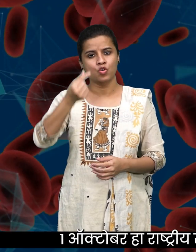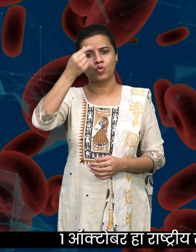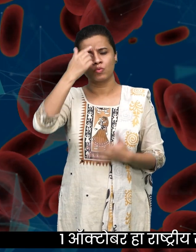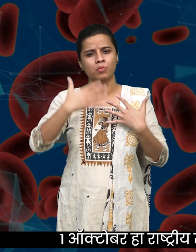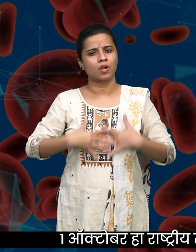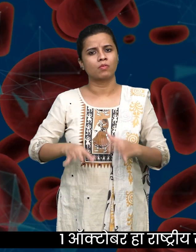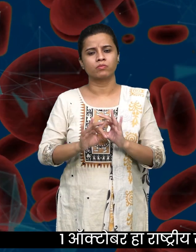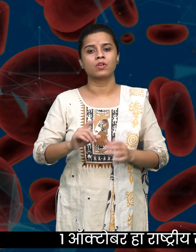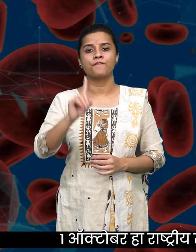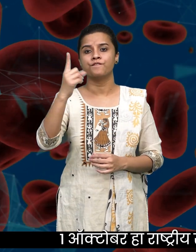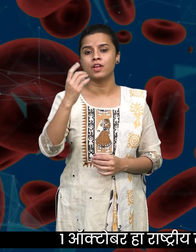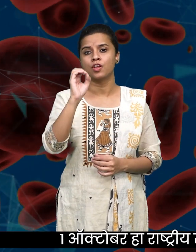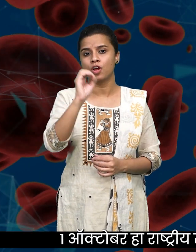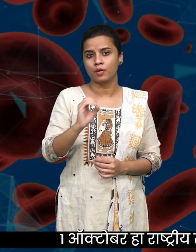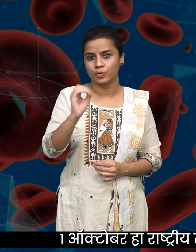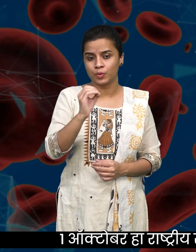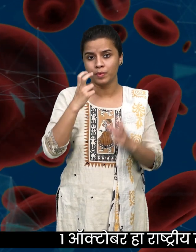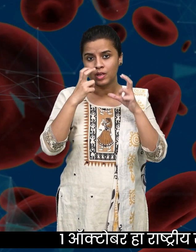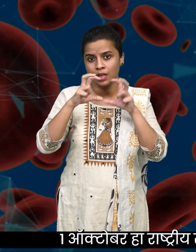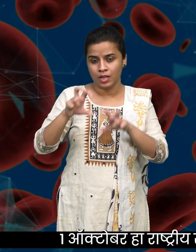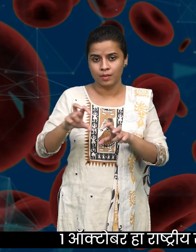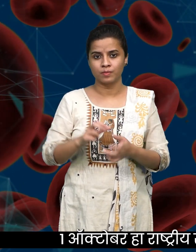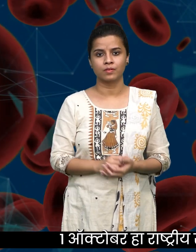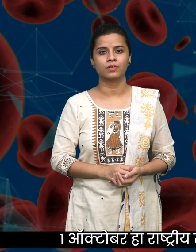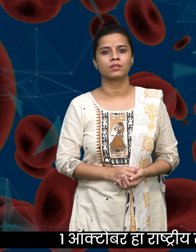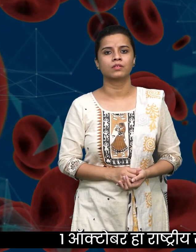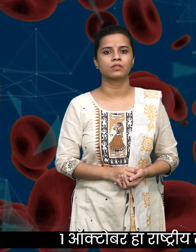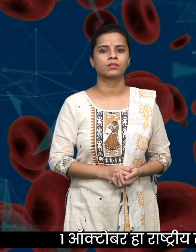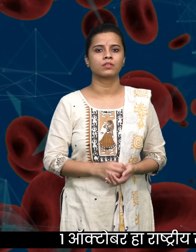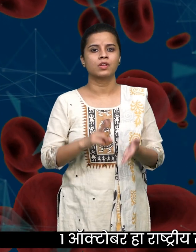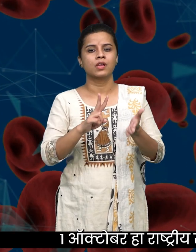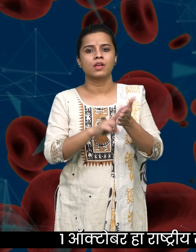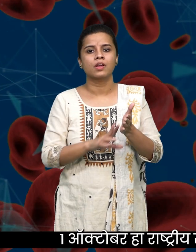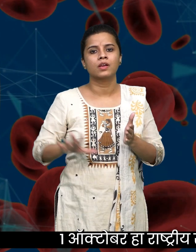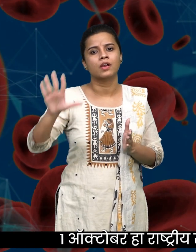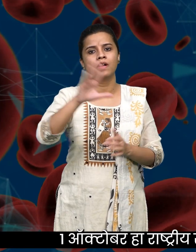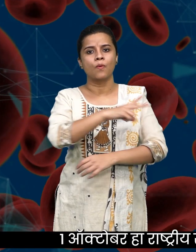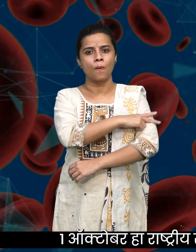1 ऑक्टोबर राष्ट्रीय स्वैच्छिक रक्तदान दिवस म्हणून पाळला जातो.